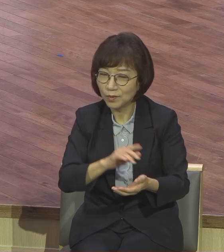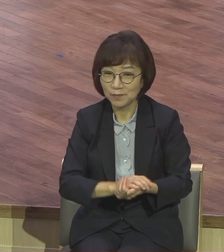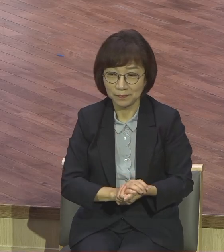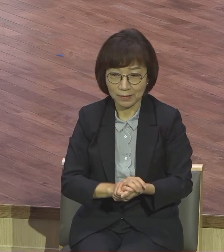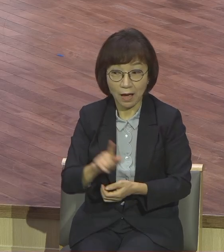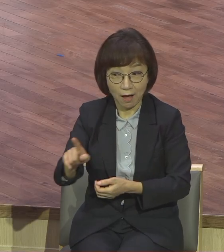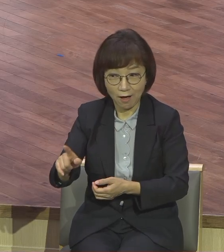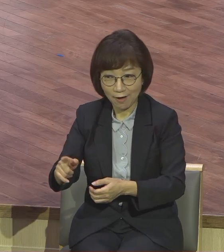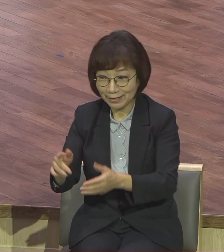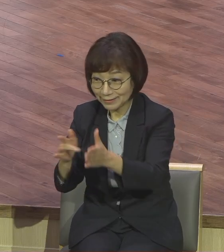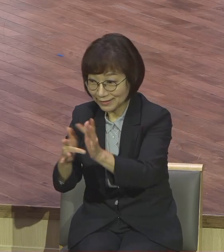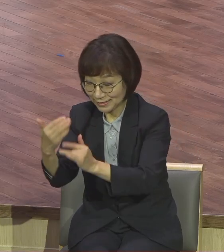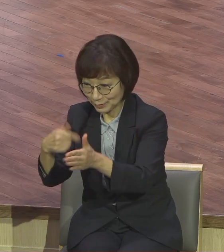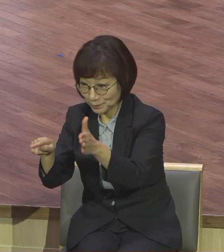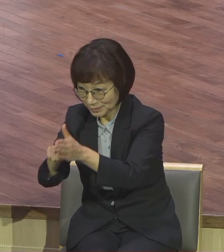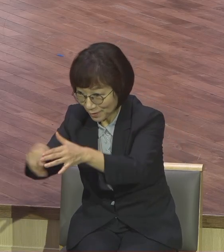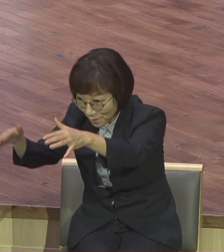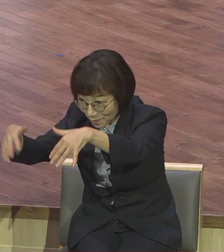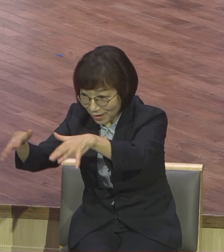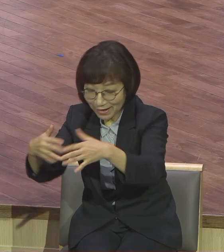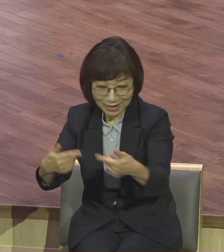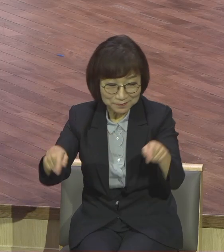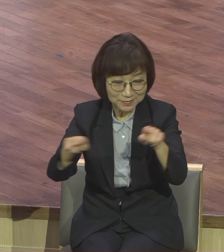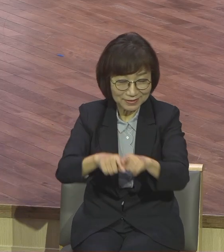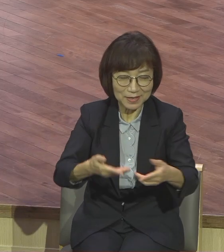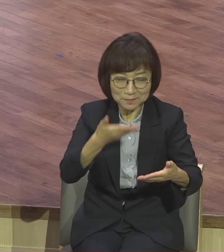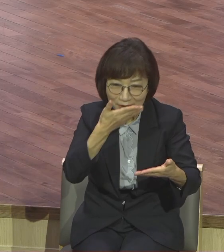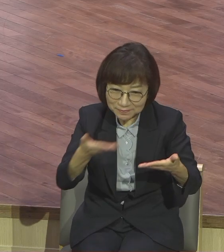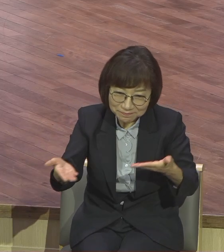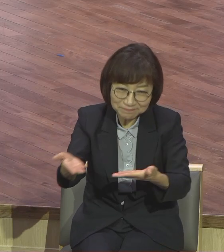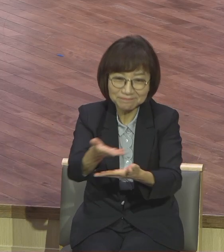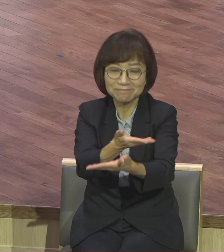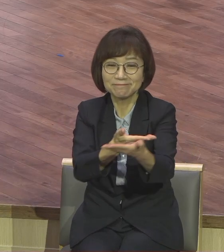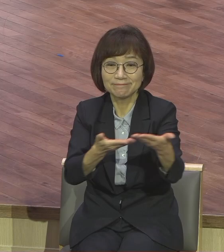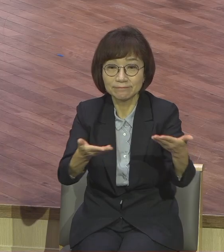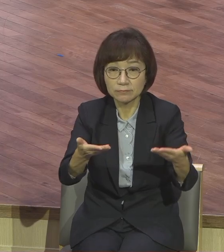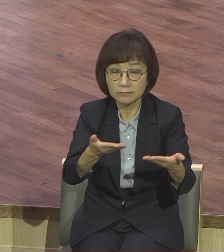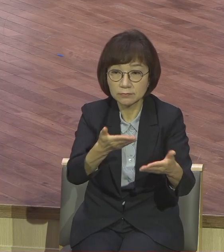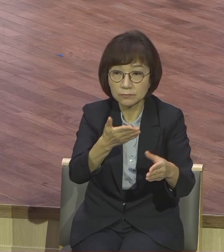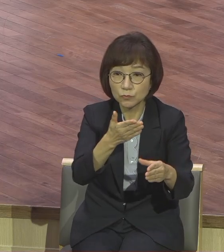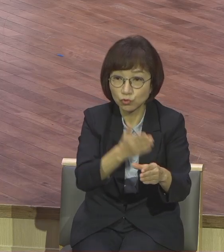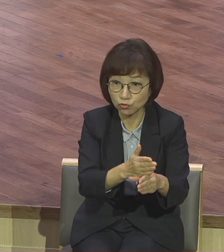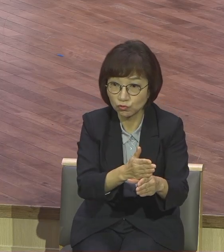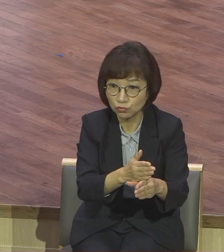이방인 신자들과 함께 음식을 나누면서 교제하고 있었어요. 그런데